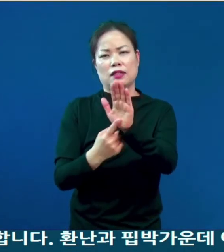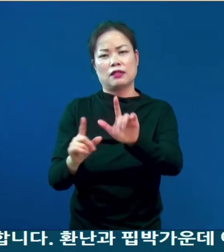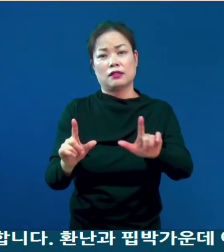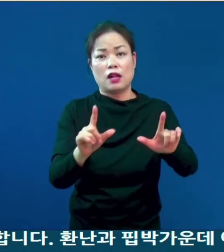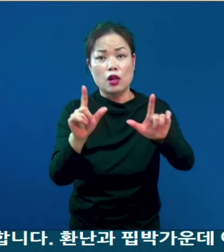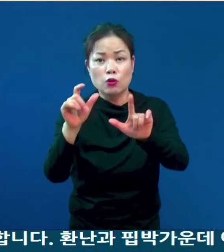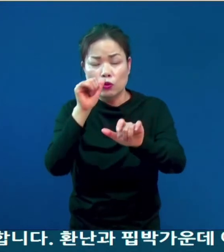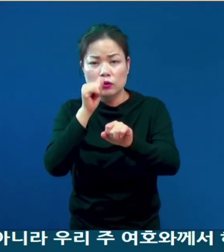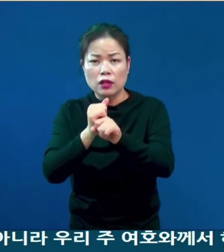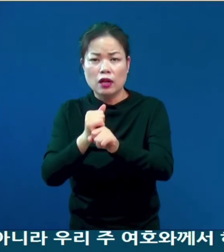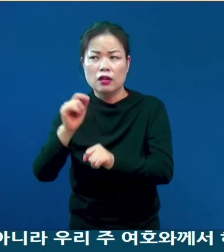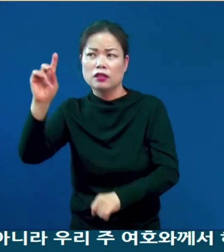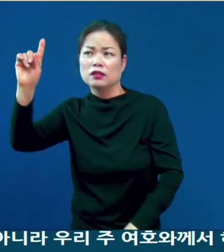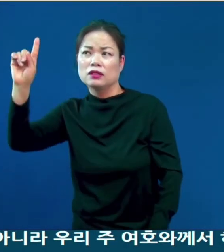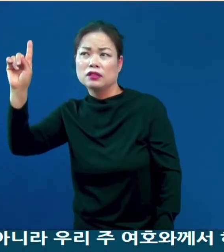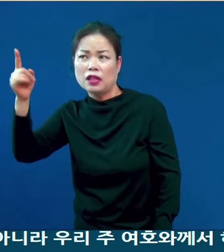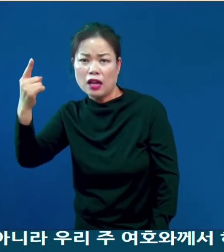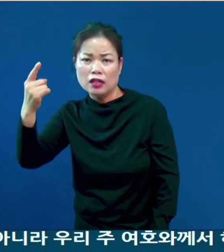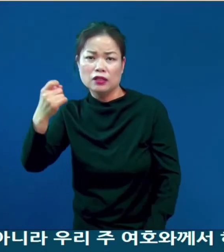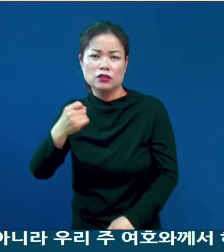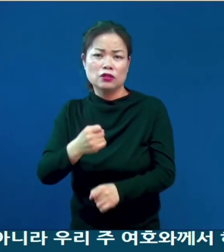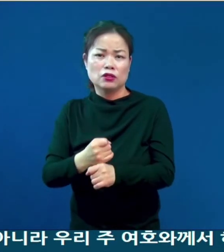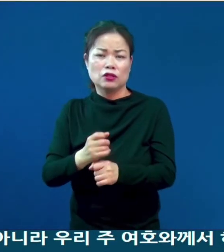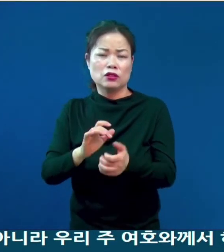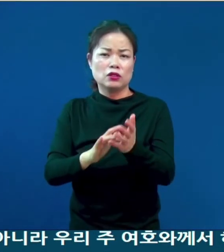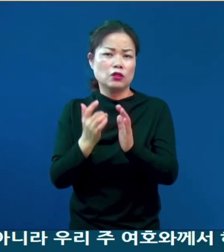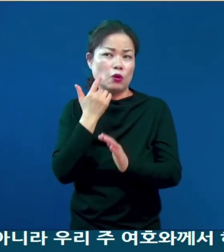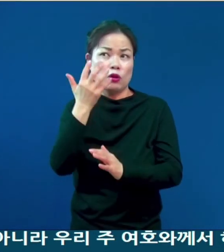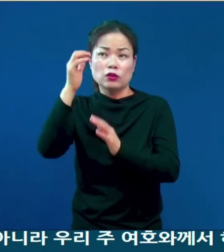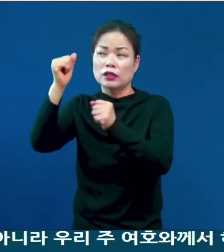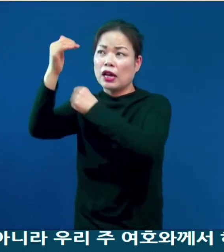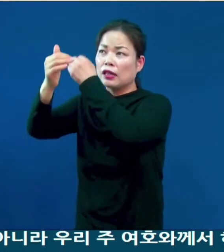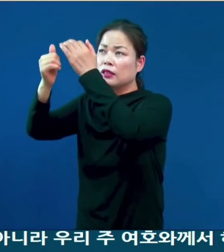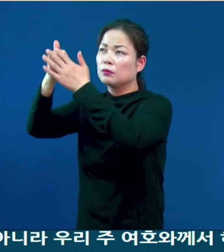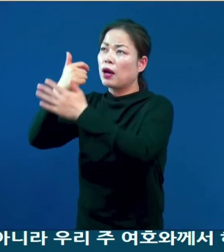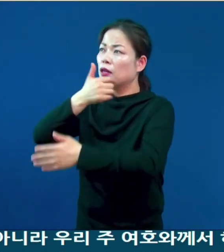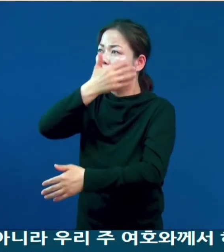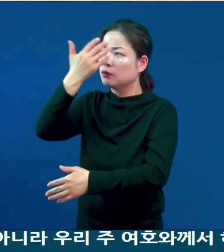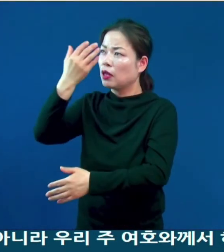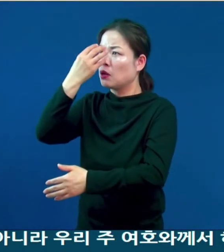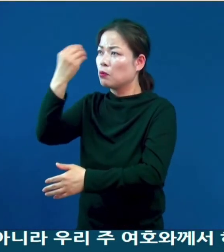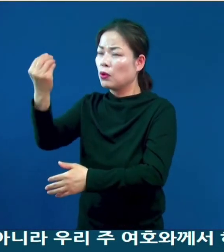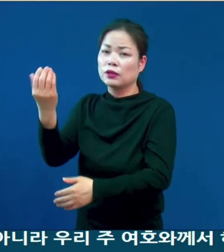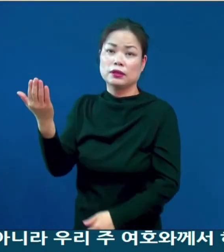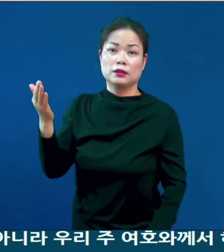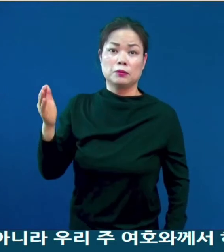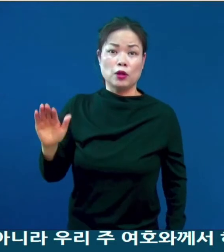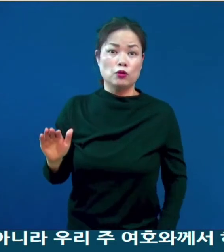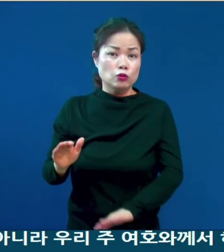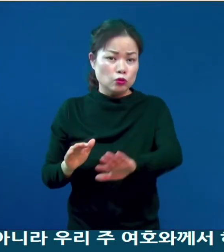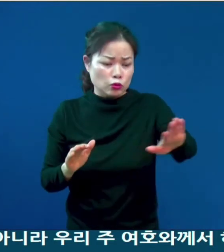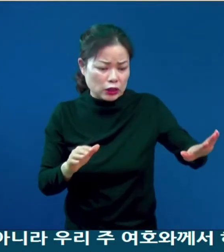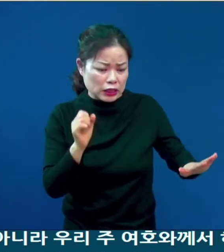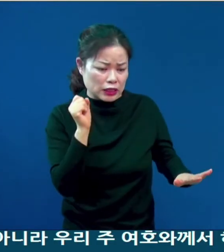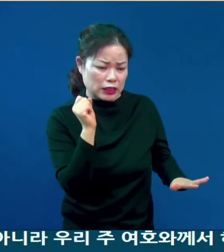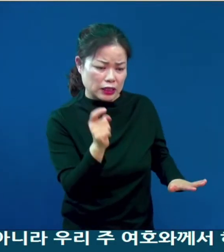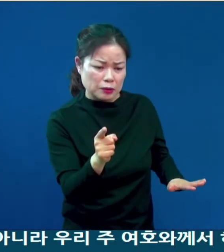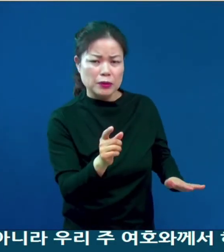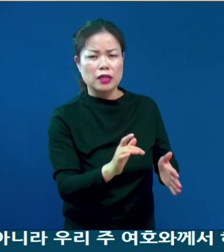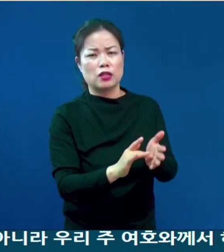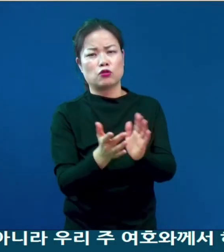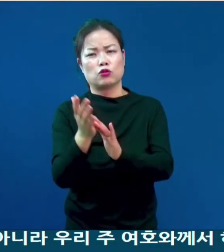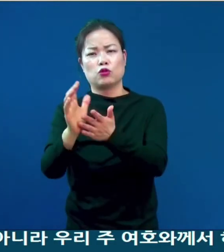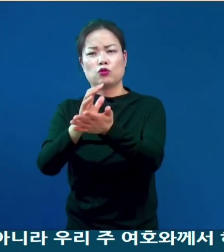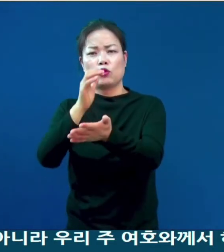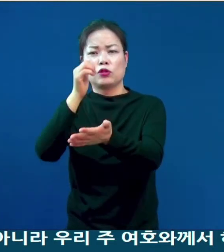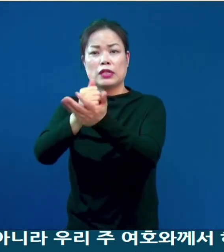살아갑니다. 다윗은 아마 앞으로 오실 예수 그리스도를 바라보며 영광 중에 계신 하나님의 아름다움을 목도했는지 모르지만 우리는 이미 메시아이신